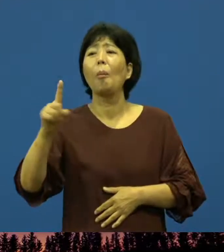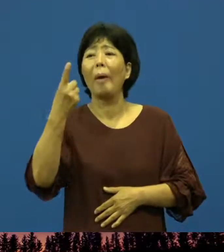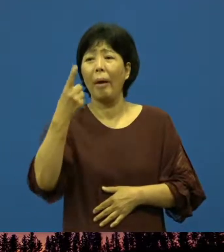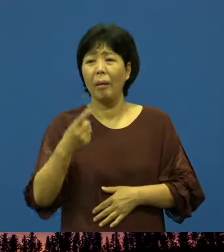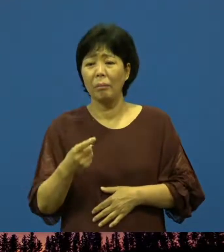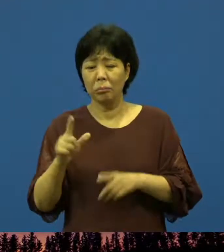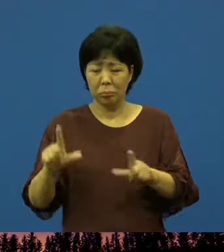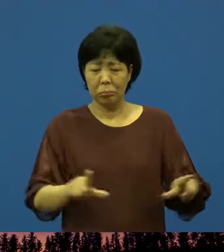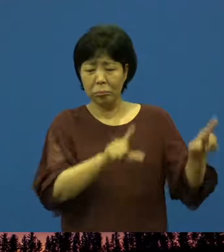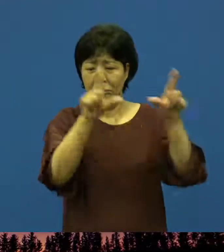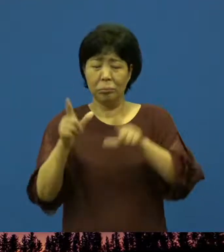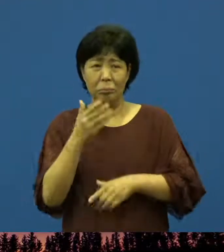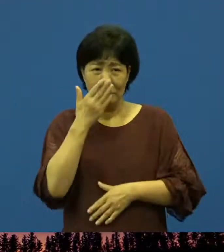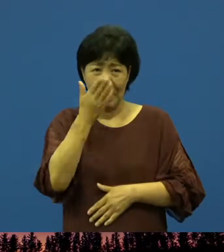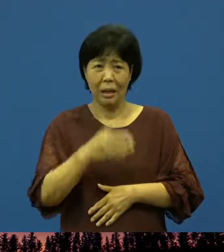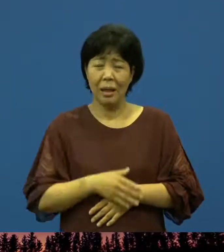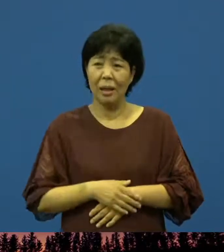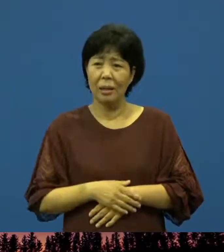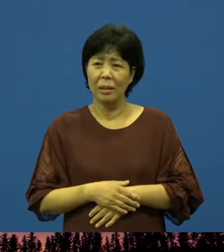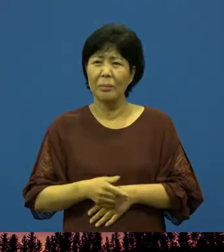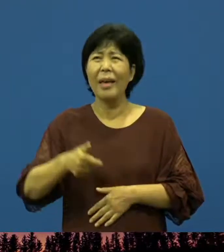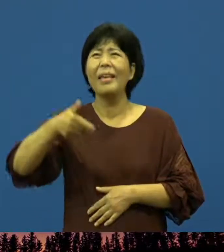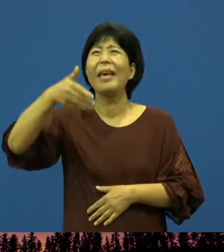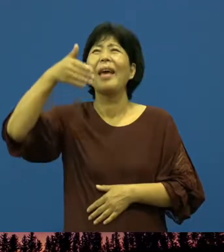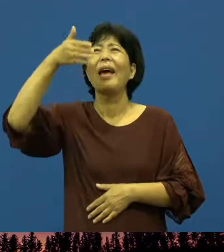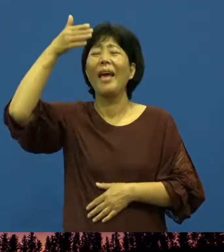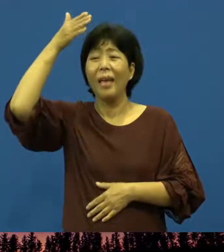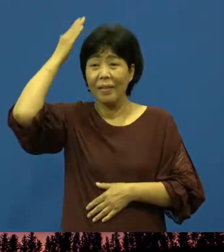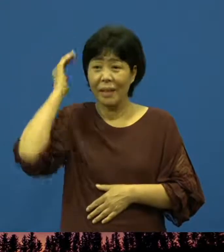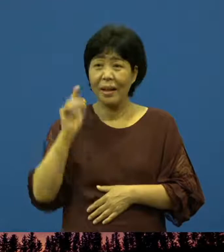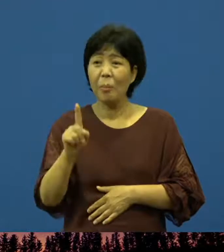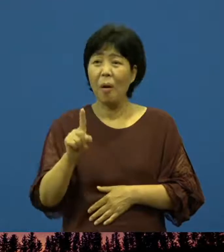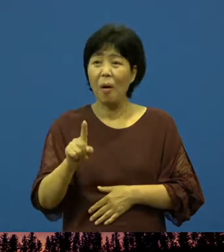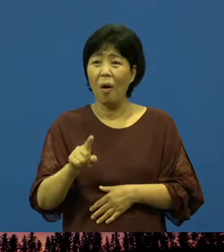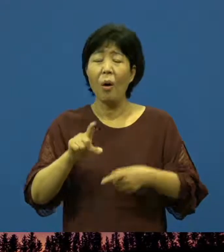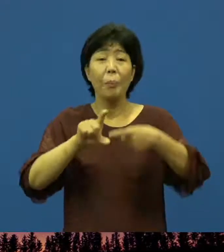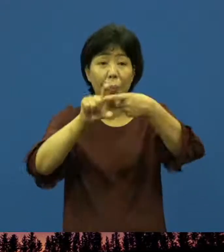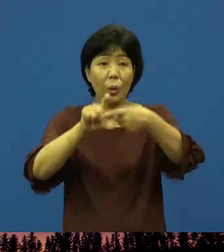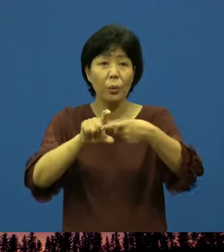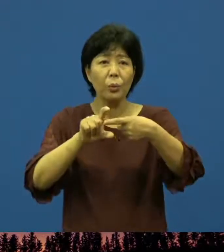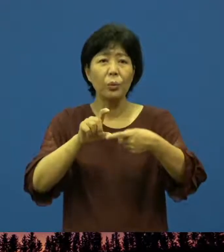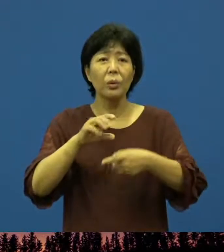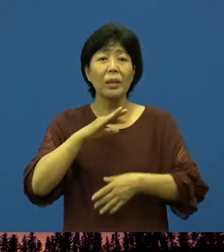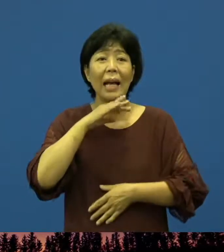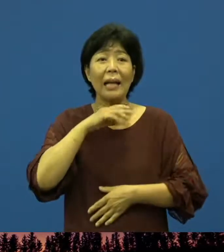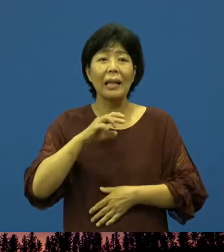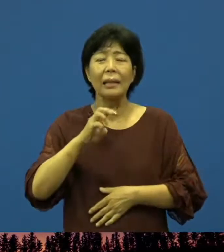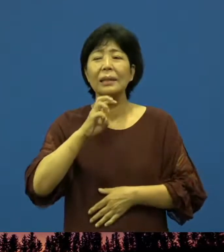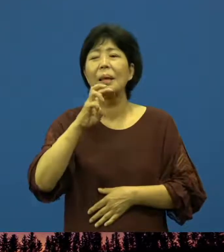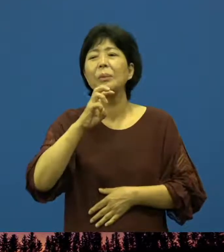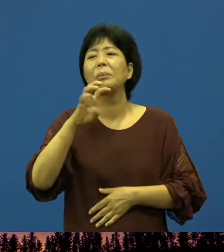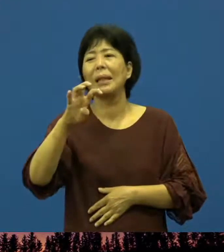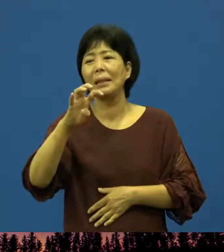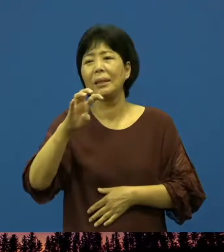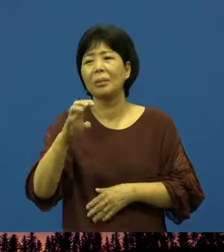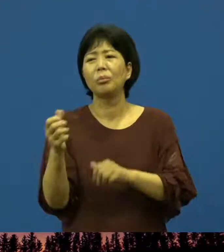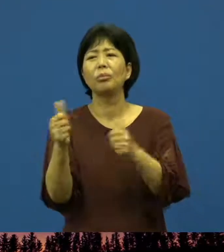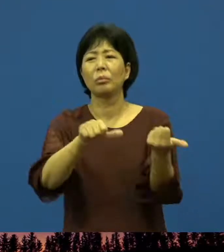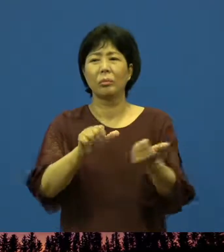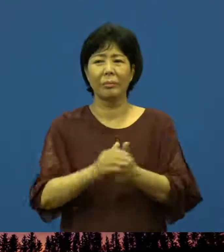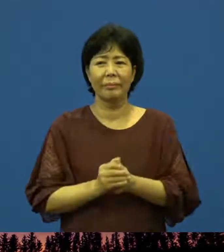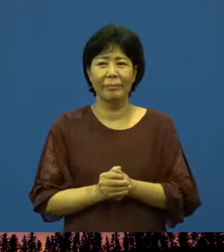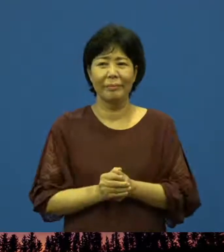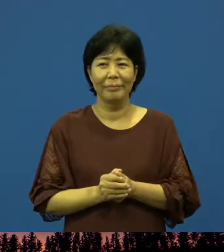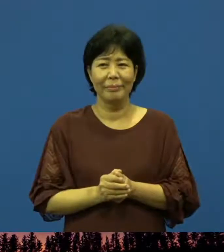말이죠. 근데 그 고대 로마인들은 평균 연령이 30대, 40대였어요. 고대 사회 살아서